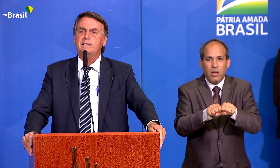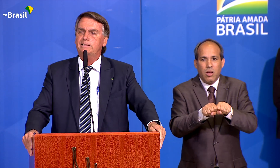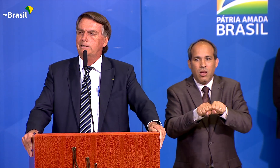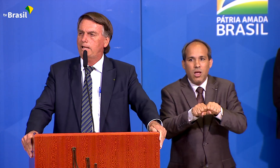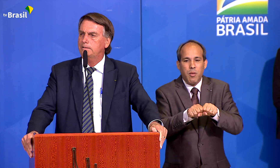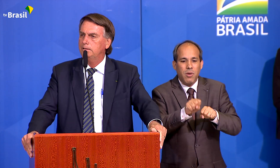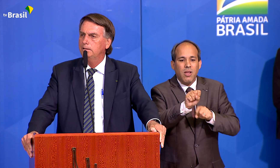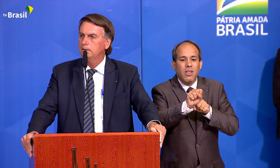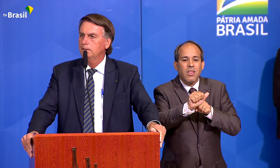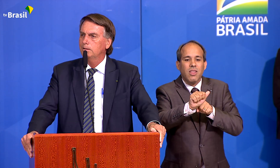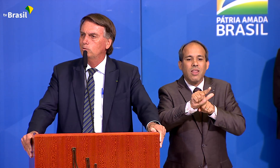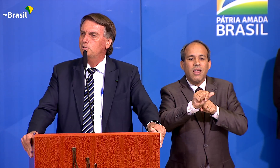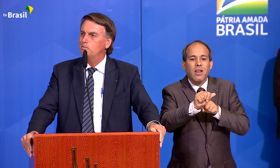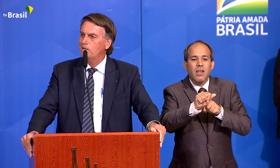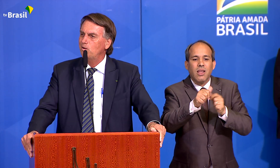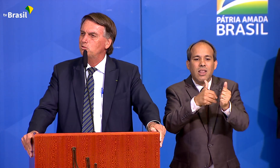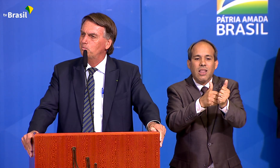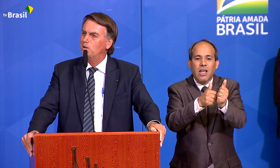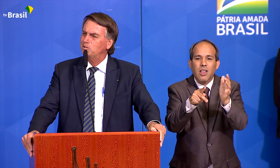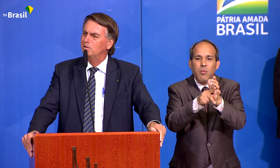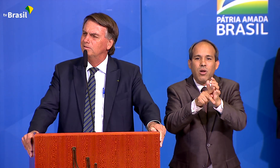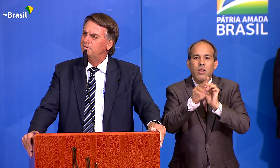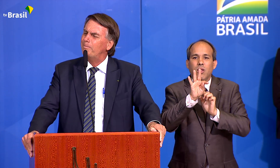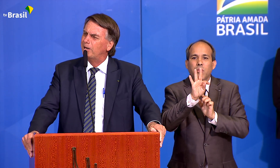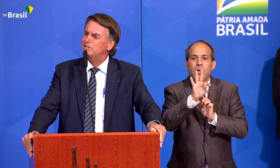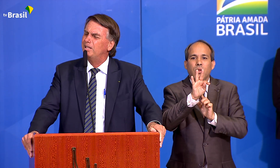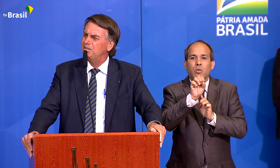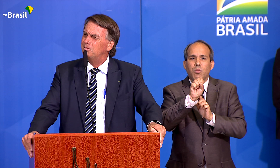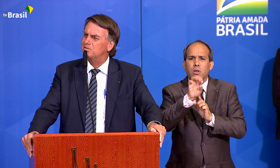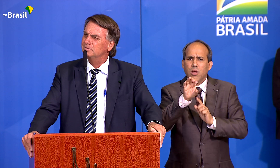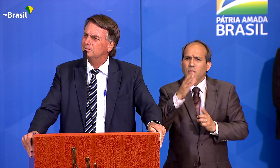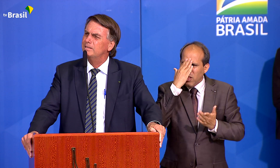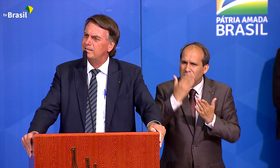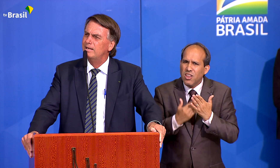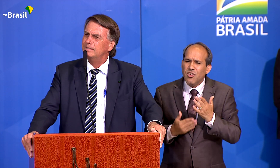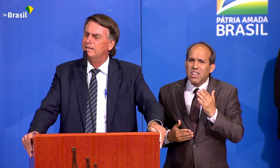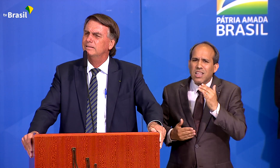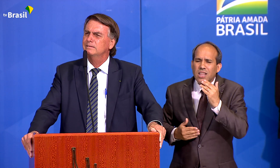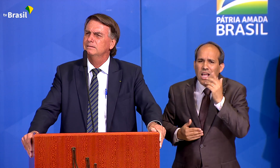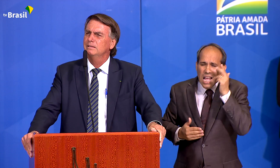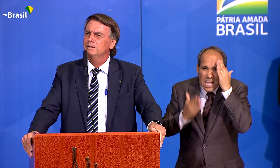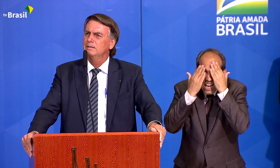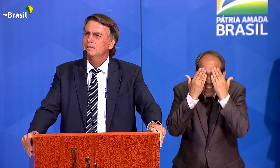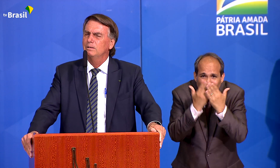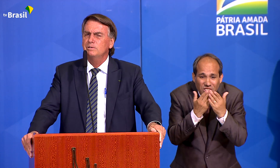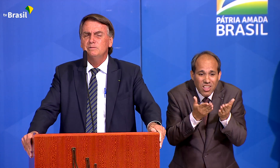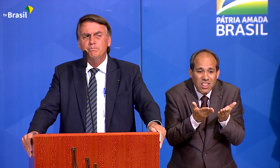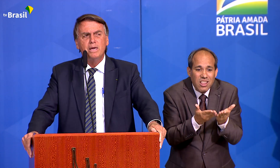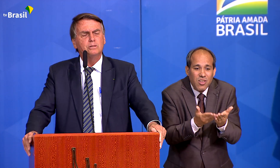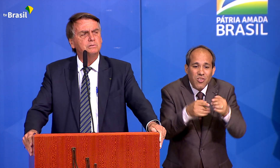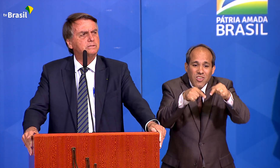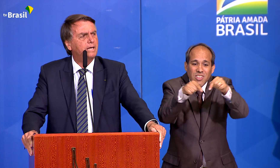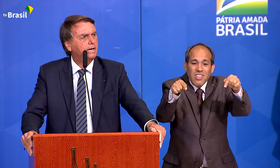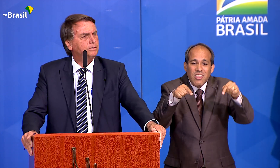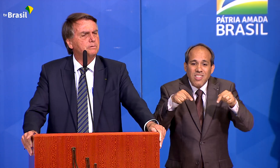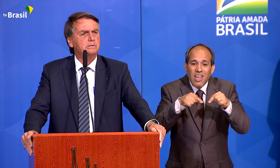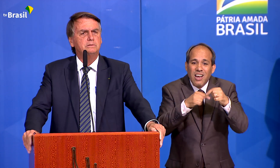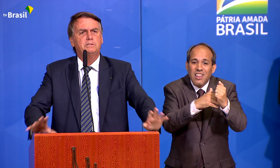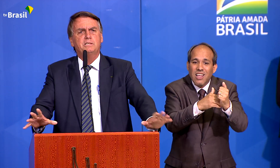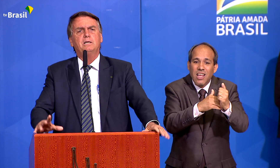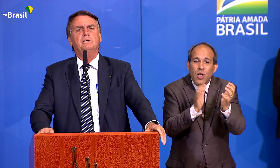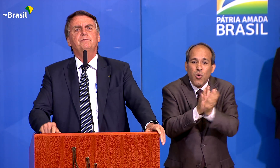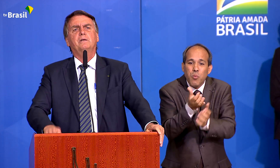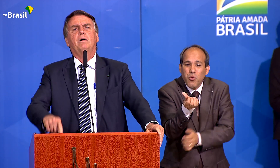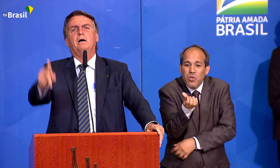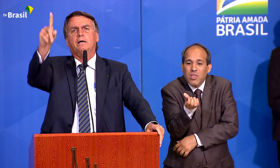alimenta a sala secreta do tribunal Supernatural dá para acreditar nisso uma sala secreta onde 62 de